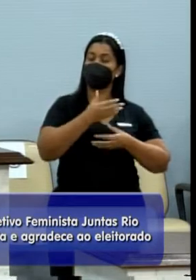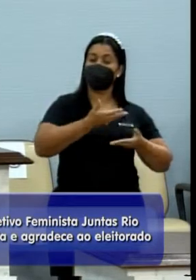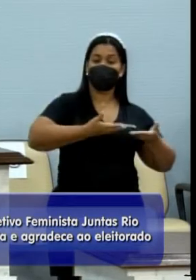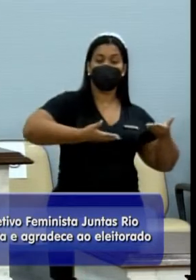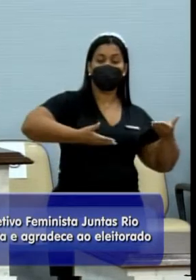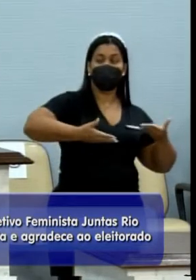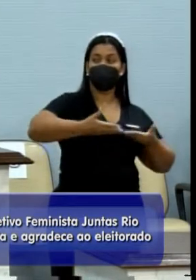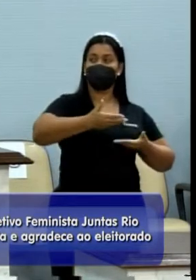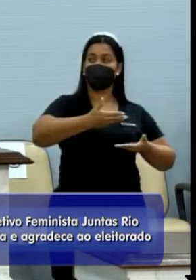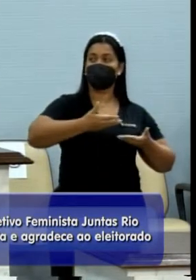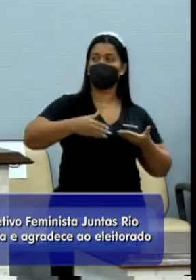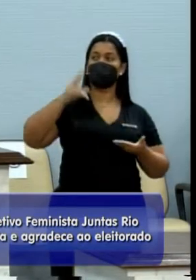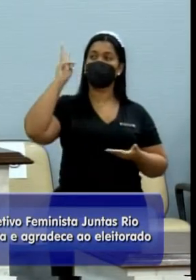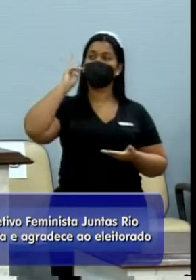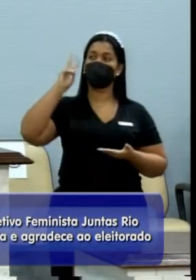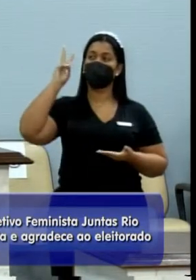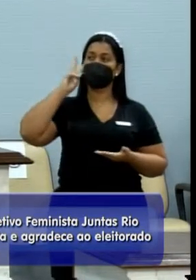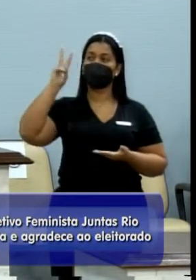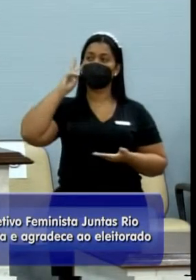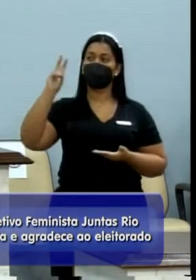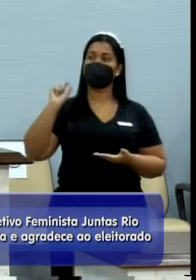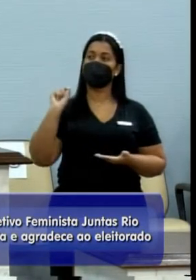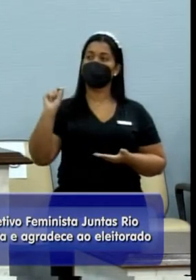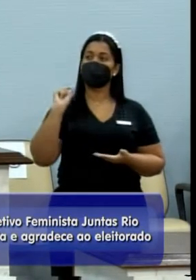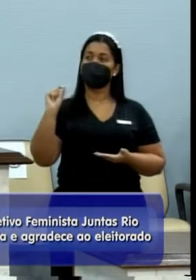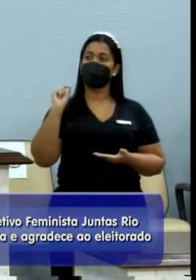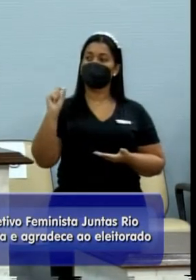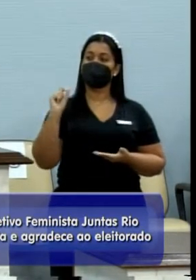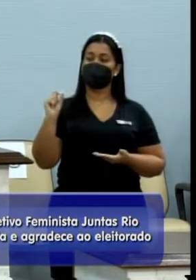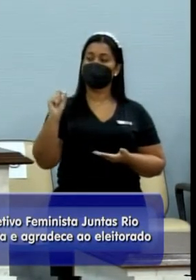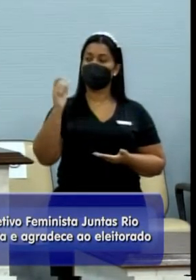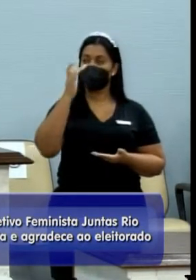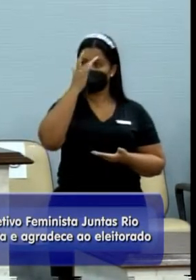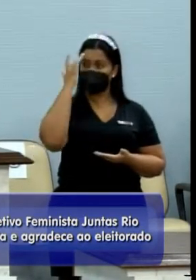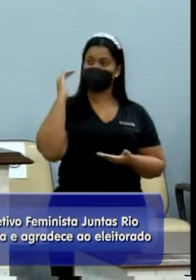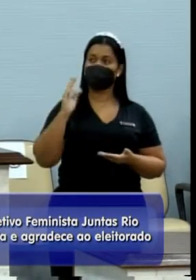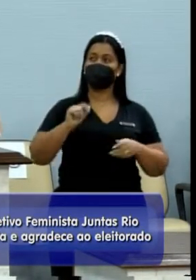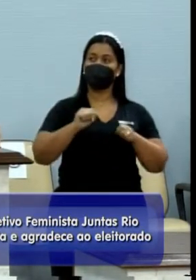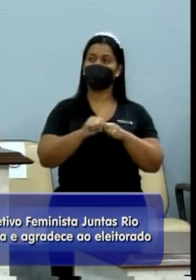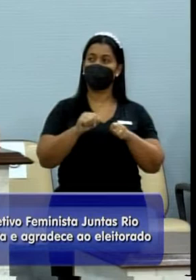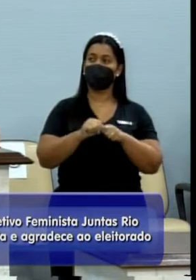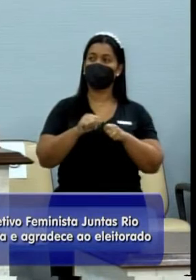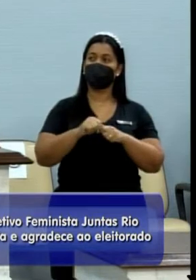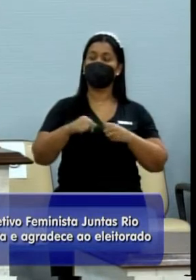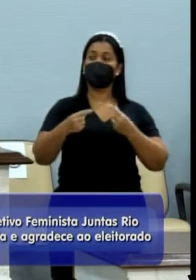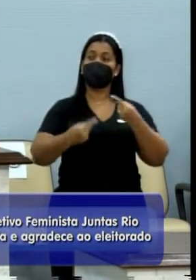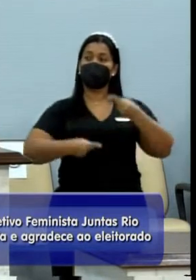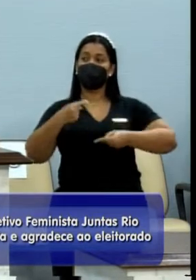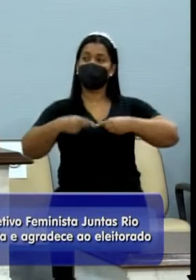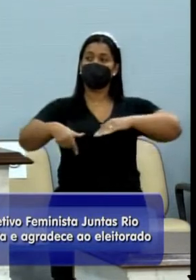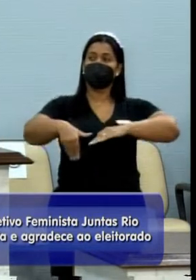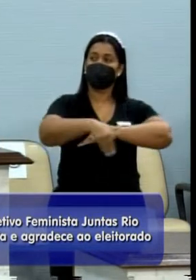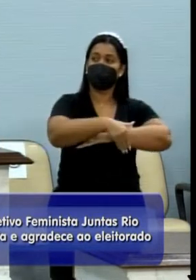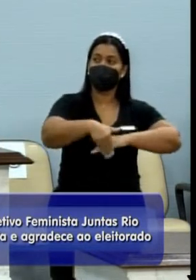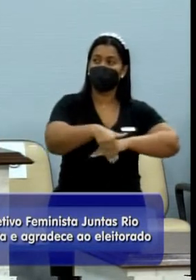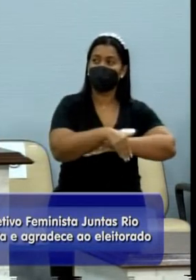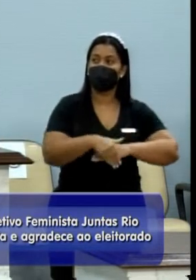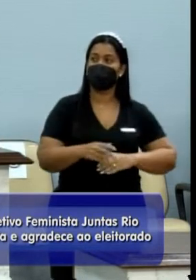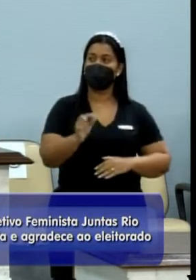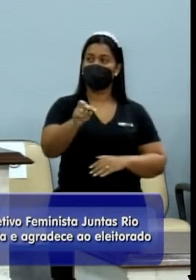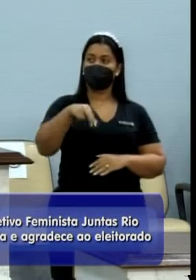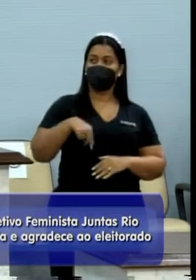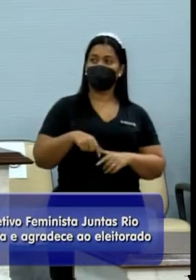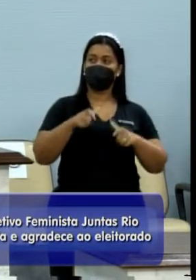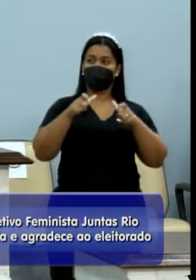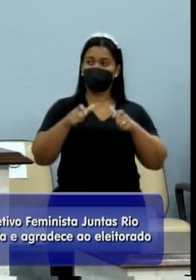relativização da história e de quem ousa fazer política da rua e ousa ocupar o seu espaço, porque